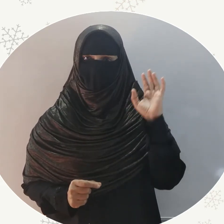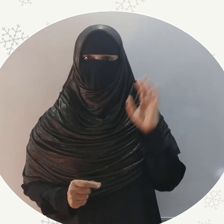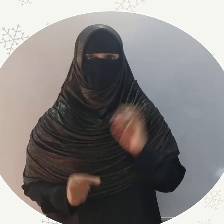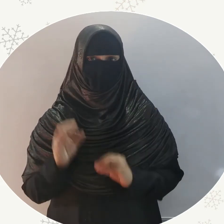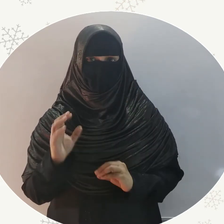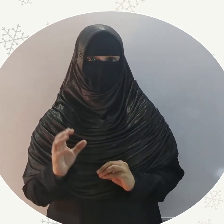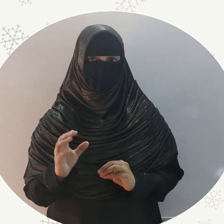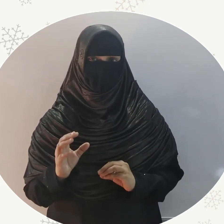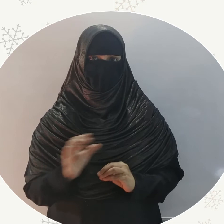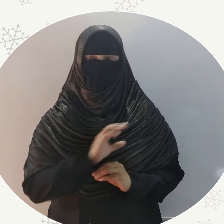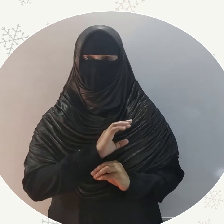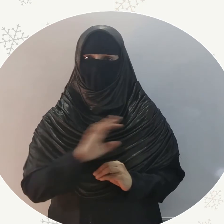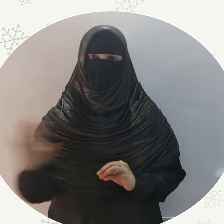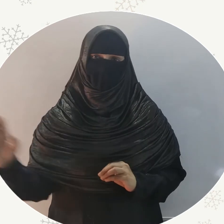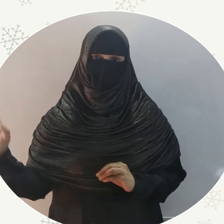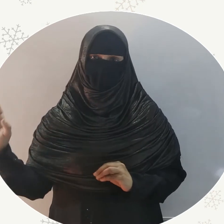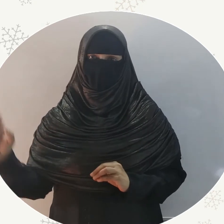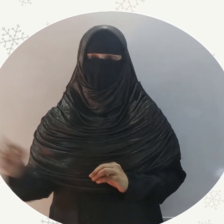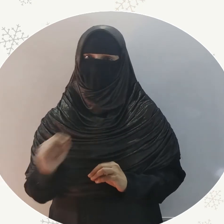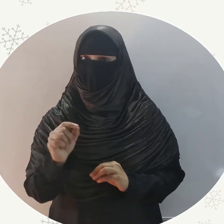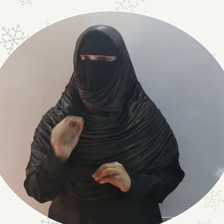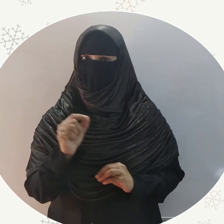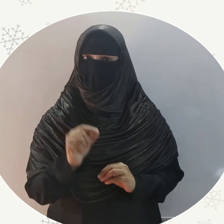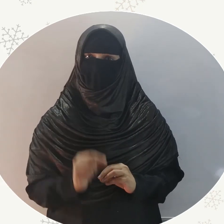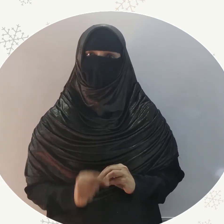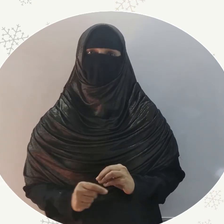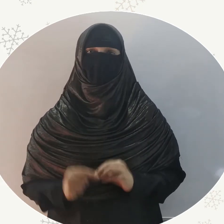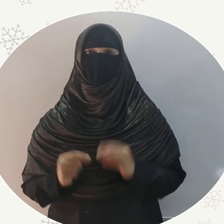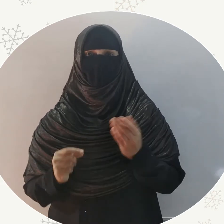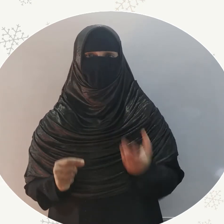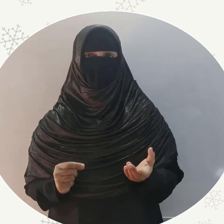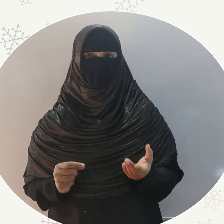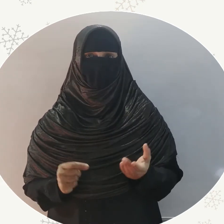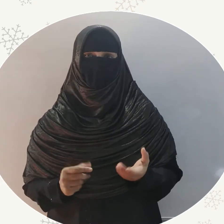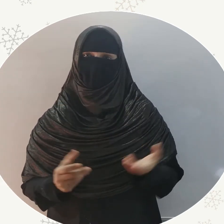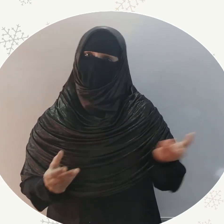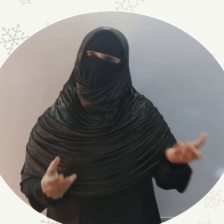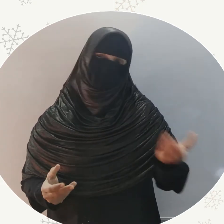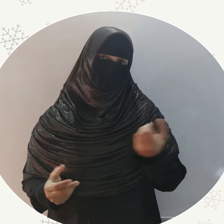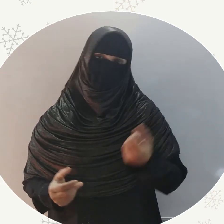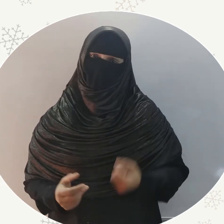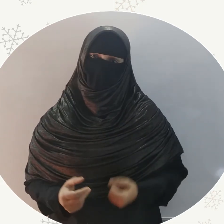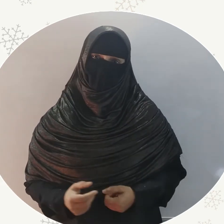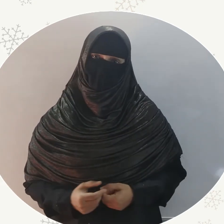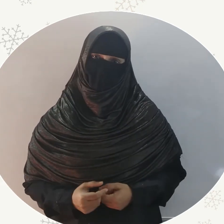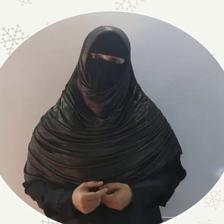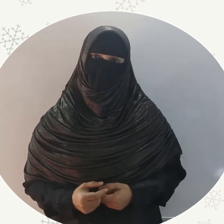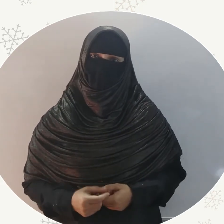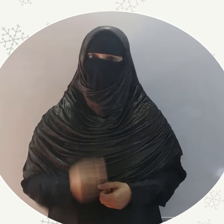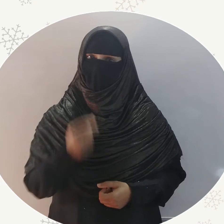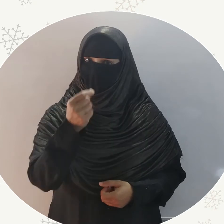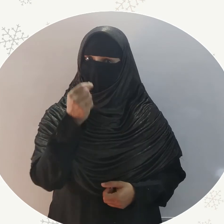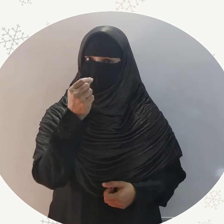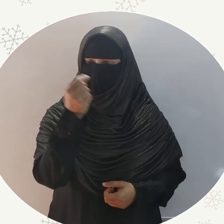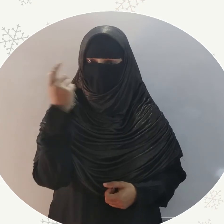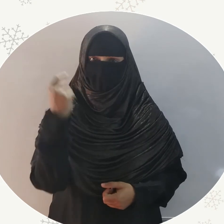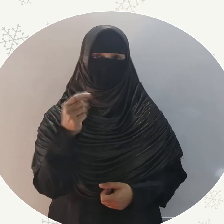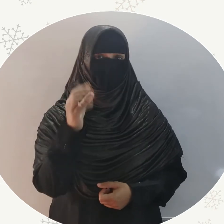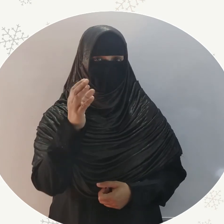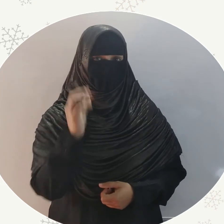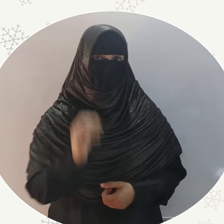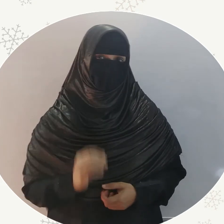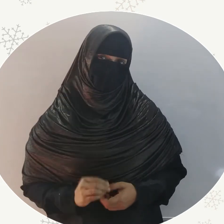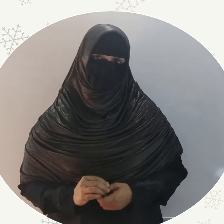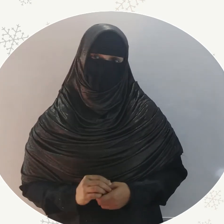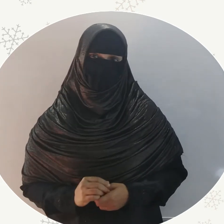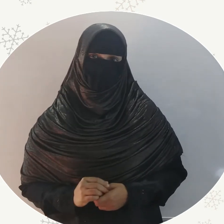അതും തെറ്റാണ്. പീപ്പിൾസ് എന്ന ഒരു വേർഡ് ഇംഗ്ലീഷിൽ ഇല്ല, കാരണം പീപ്പിൾ തന്നെ പ്ലൂറൽ ഫോം ആണ്. അപ്പോൾ എങ്ങനെയാണ് അതിന്റെ കൂടെ ഒരു എസ് ചേർക്കുന്നത്? അതൊക്കെ വലിയ തെറ്റാണ്. ഇനി